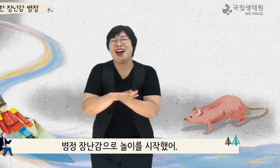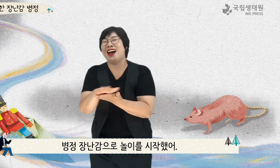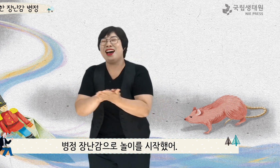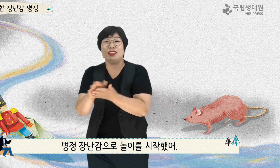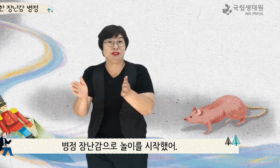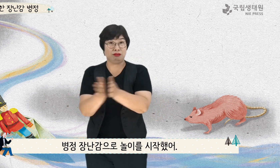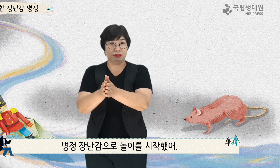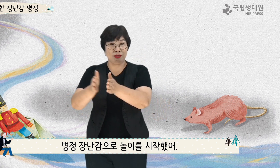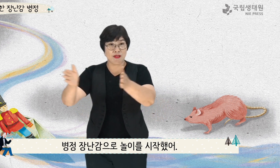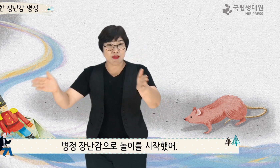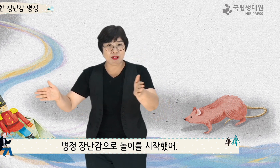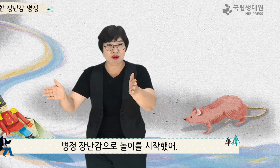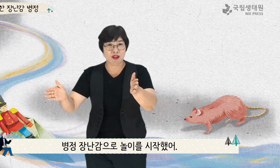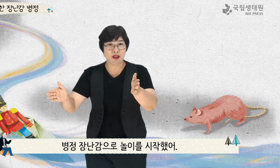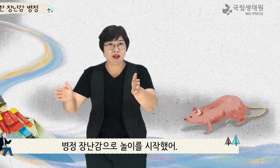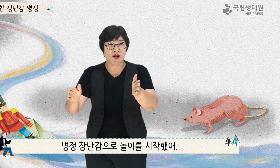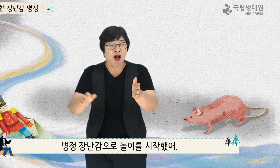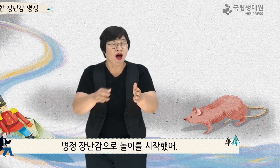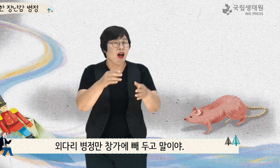시작했어.